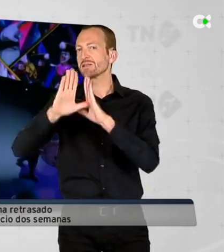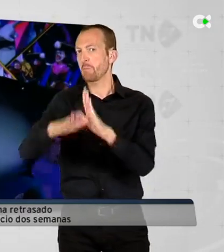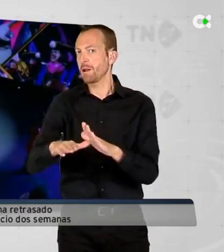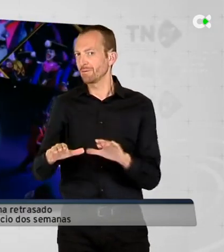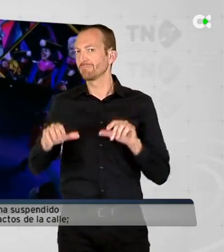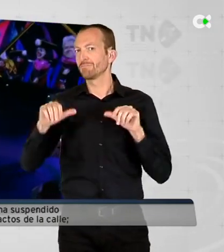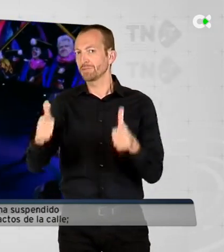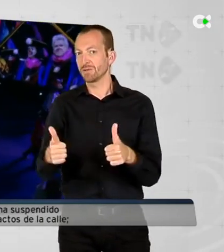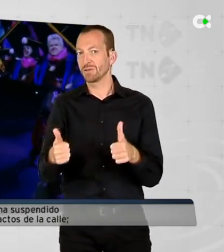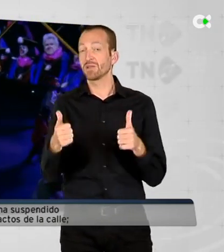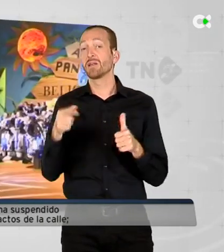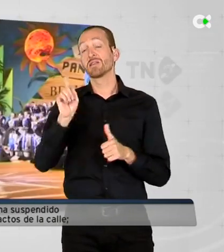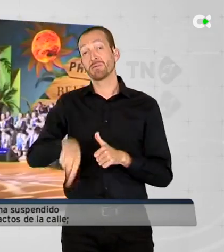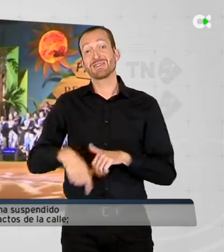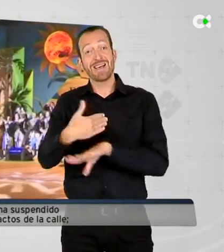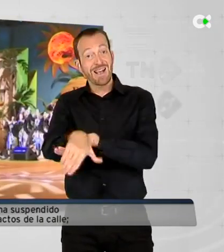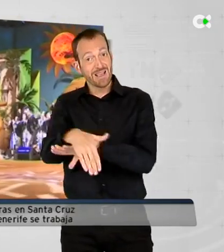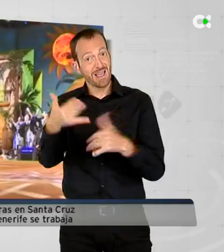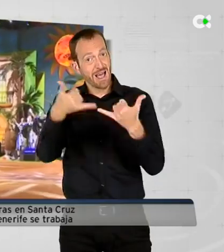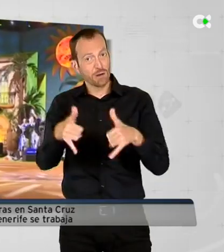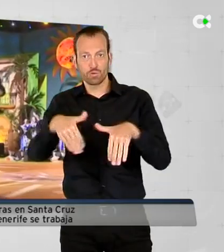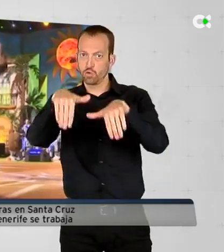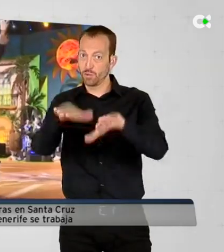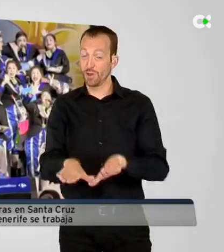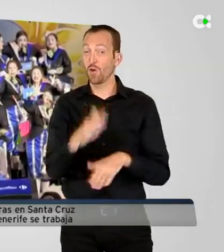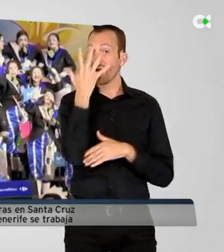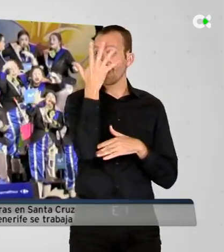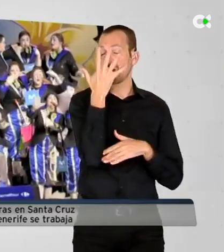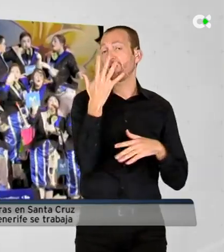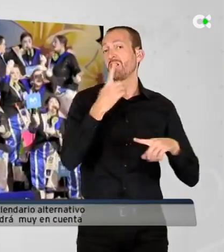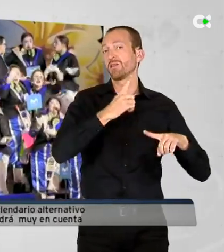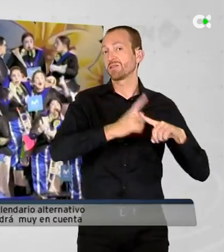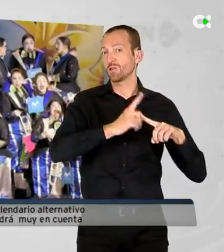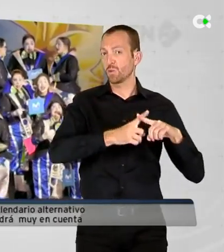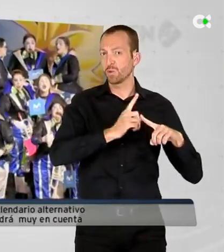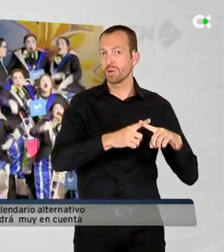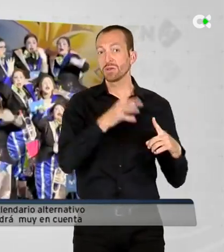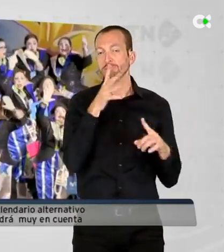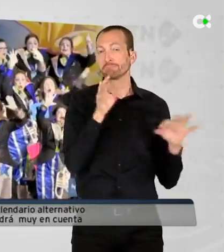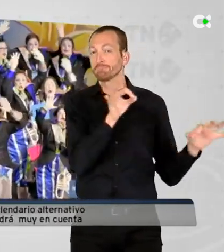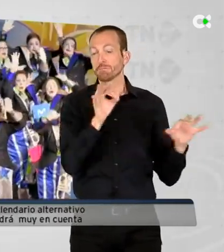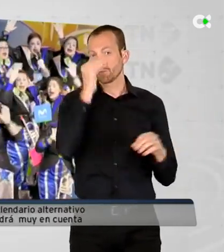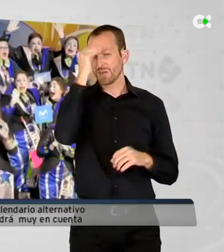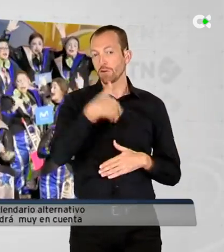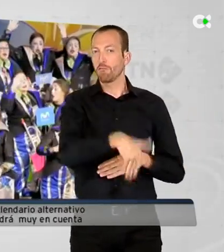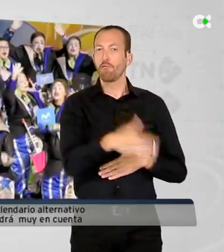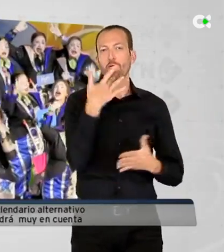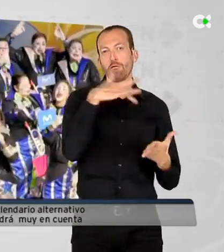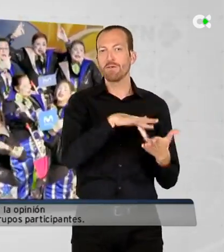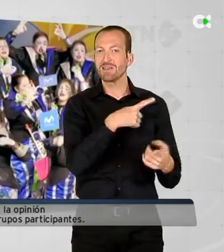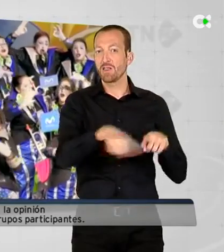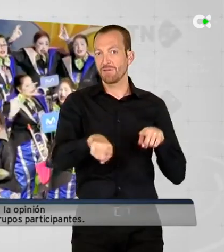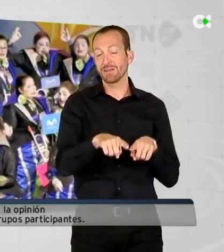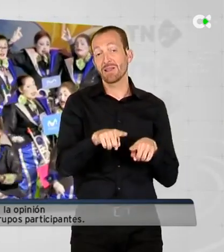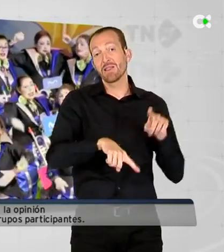dos semanas y ha suspendido los actos de la calle mientras en Santa Cruz de Tenerife se trabaja en un calendario alternativo que tendrá